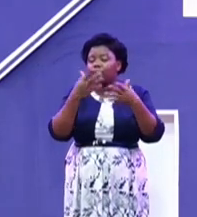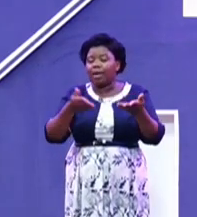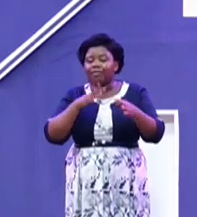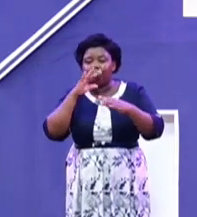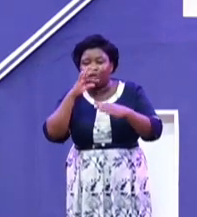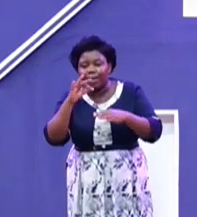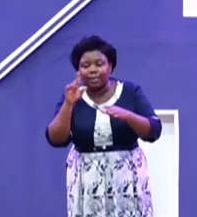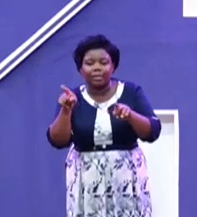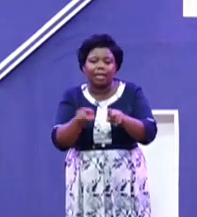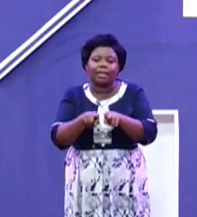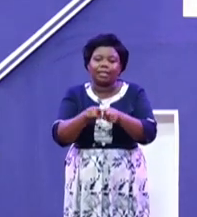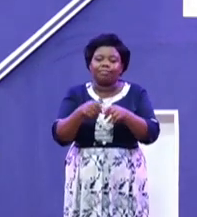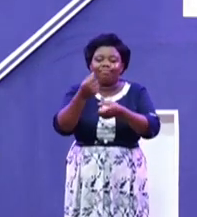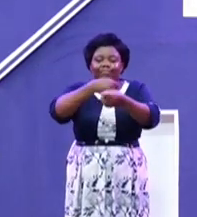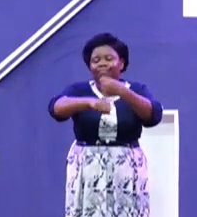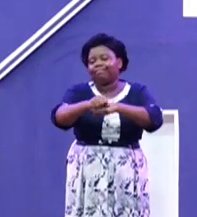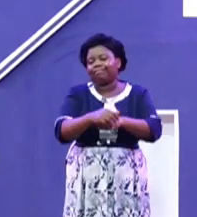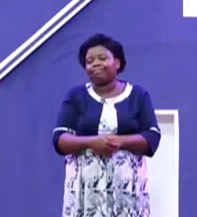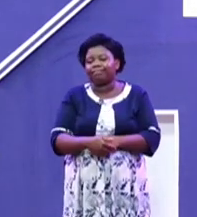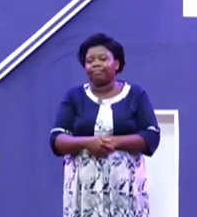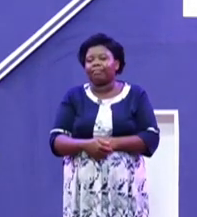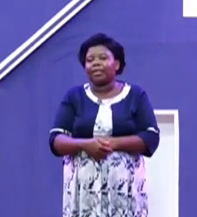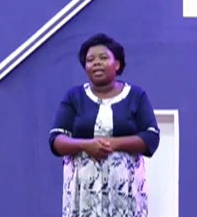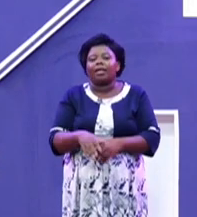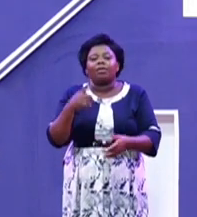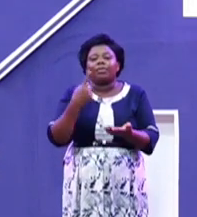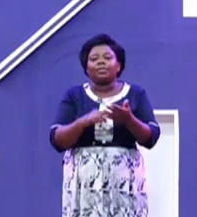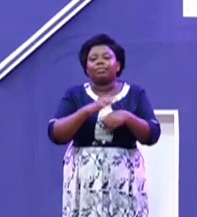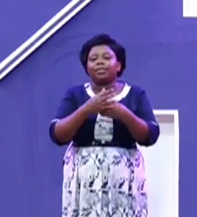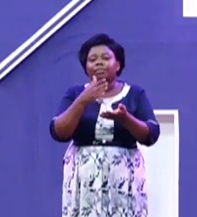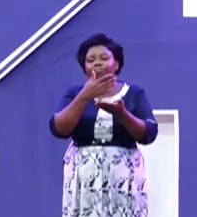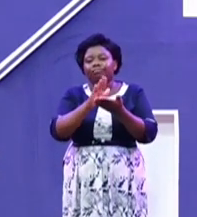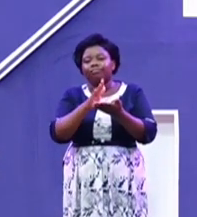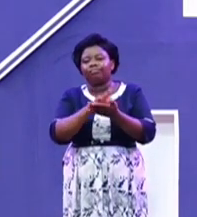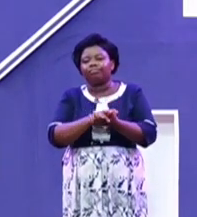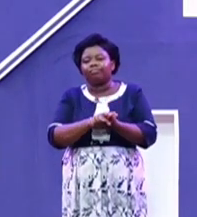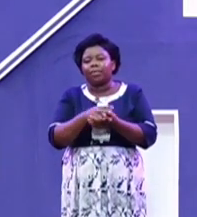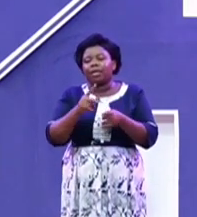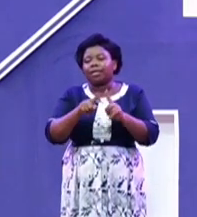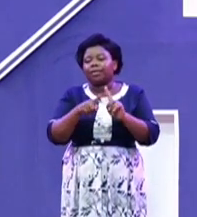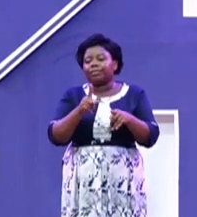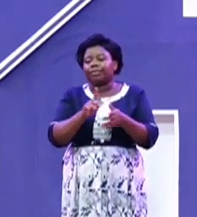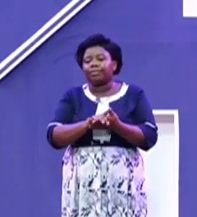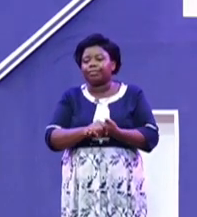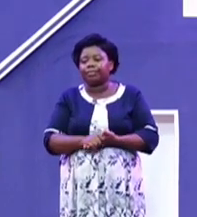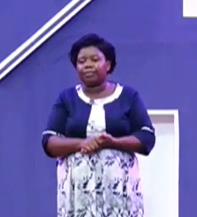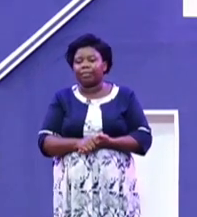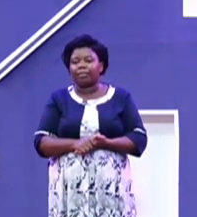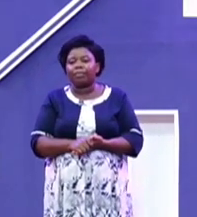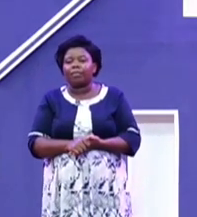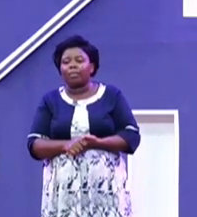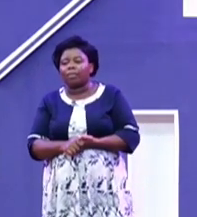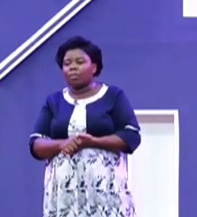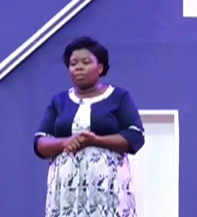mulimu ekikolwa. Ekyo kikifula eky'enjawulo. Amiina. Weewaawo, weewaawo, tweyanzizza